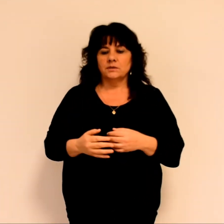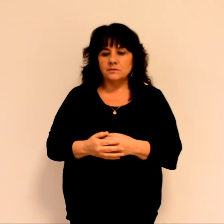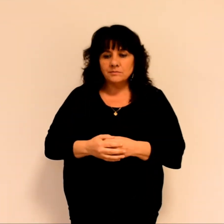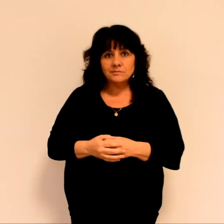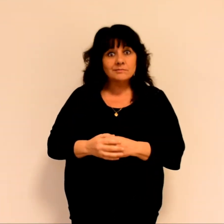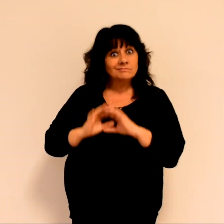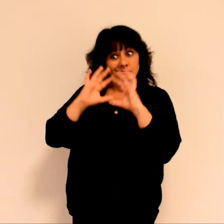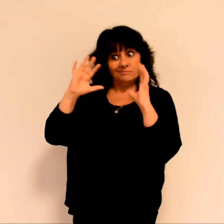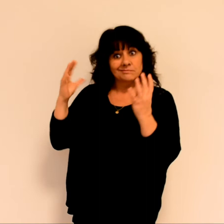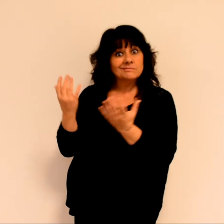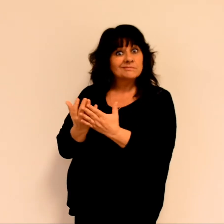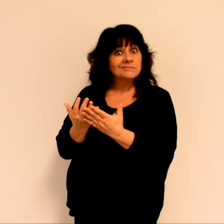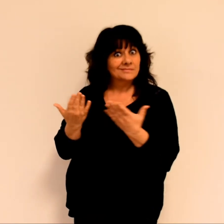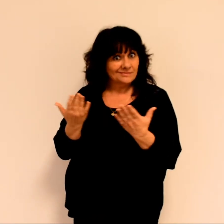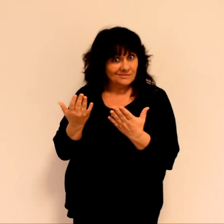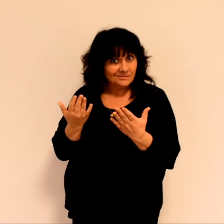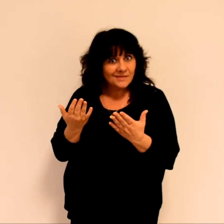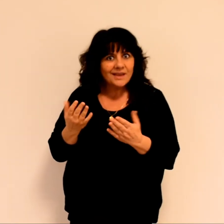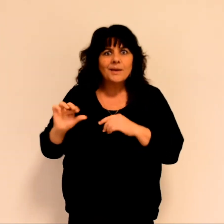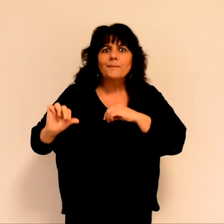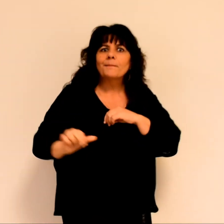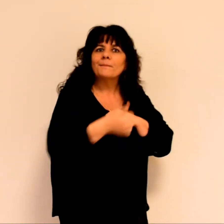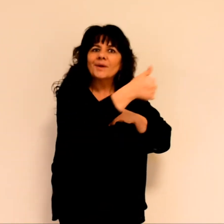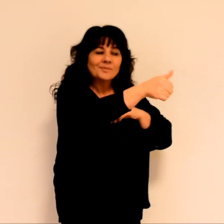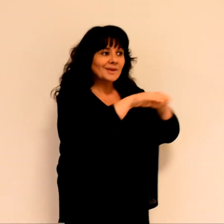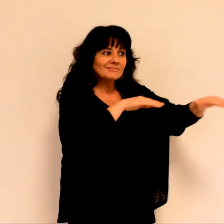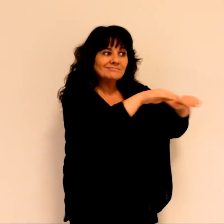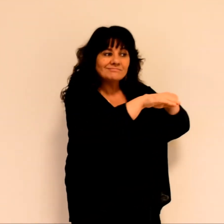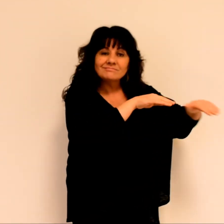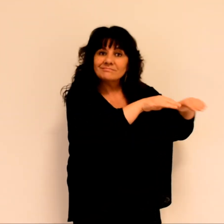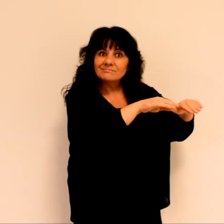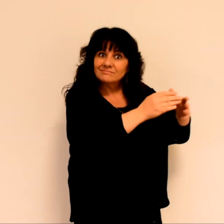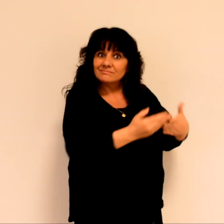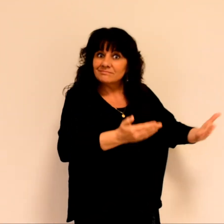Ainsi, il supprime le premier état des choses pour établir le second.